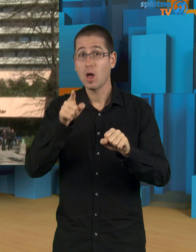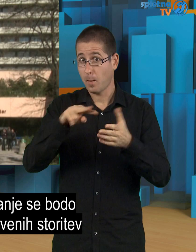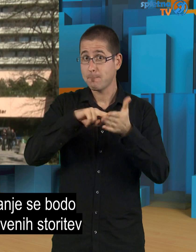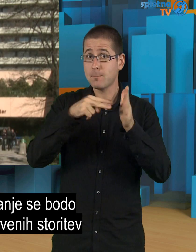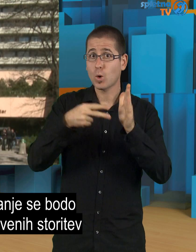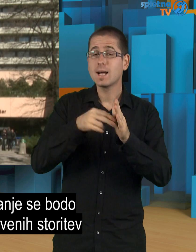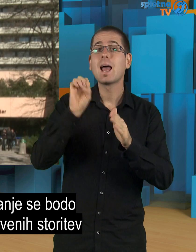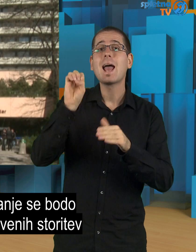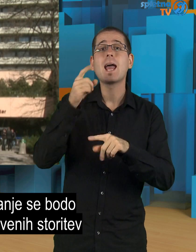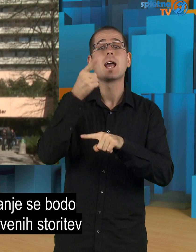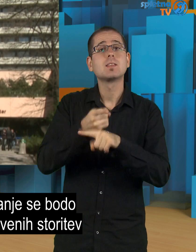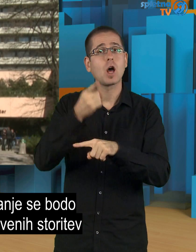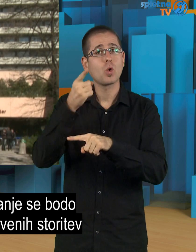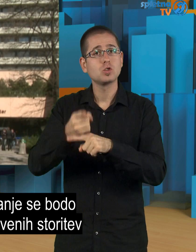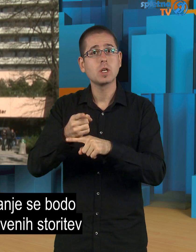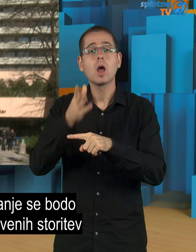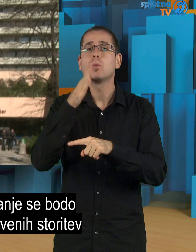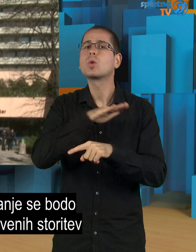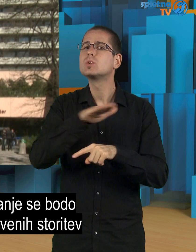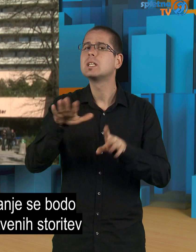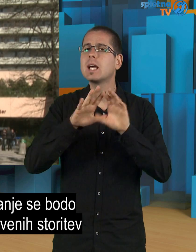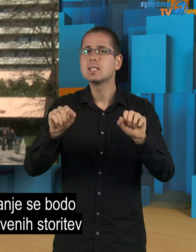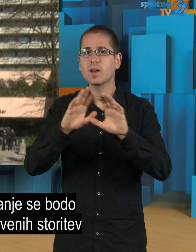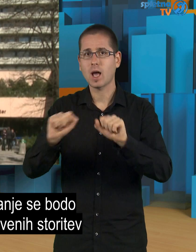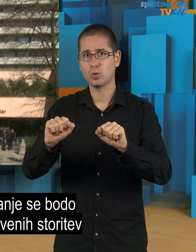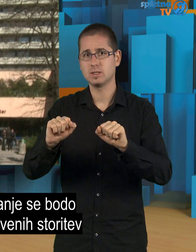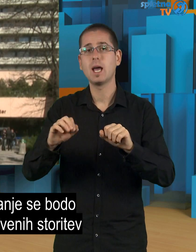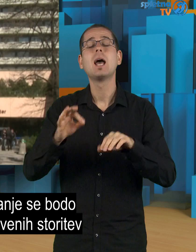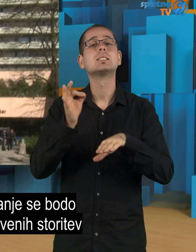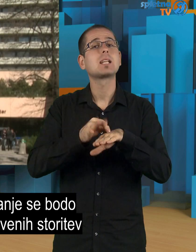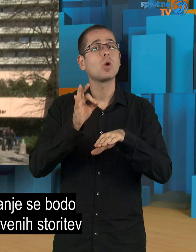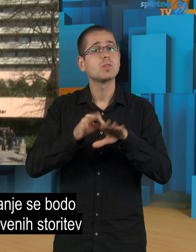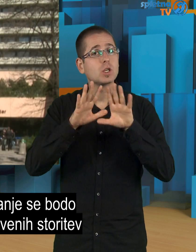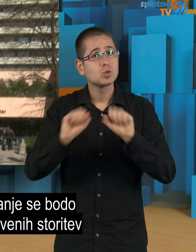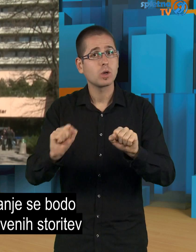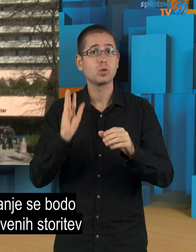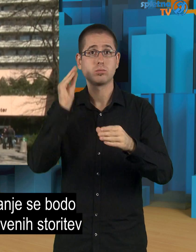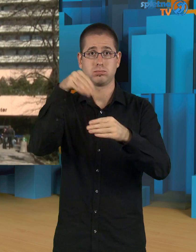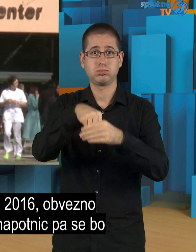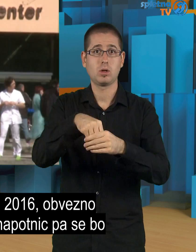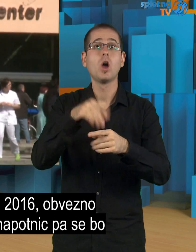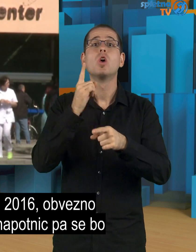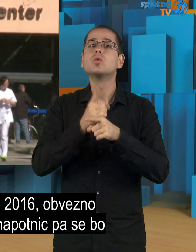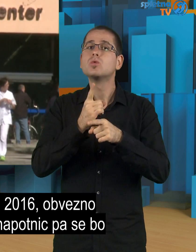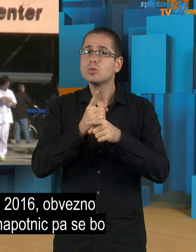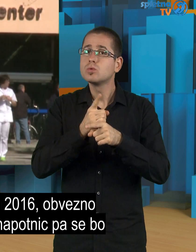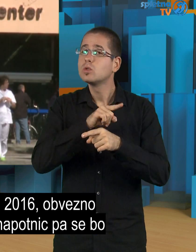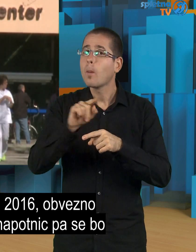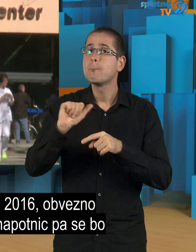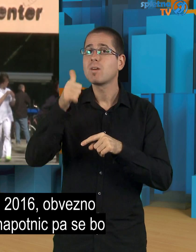V projekt e-naročanje se bodo vsi izvajalci zdravstvenih storitev vključili do 1. januarja